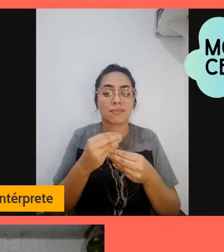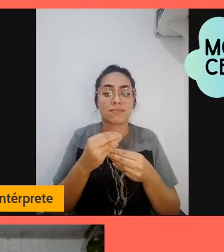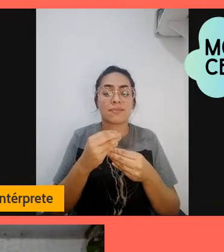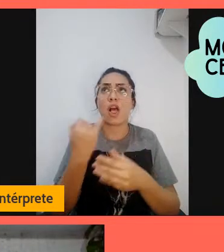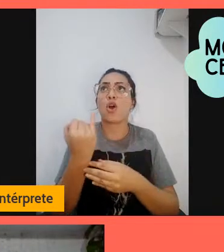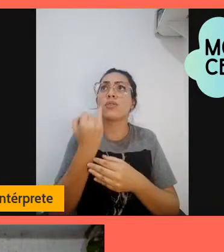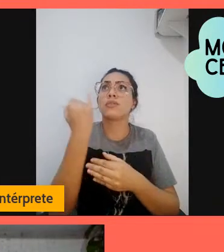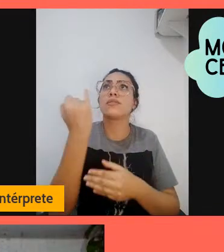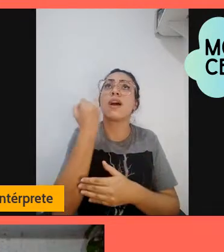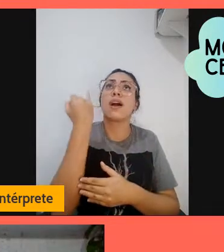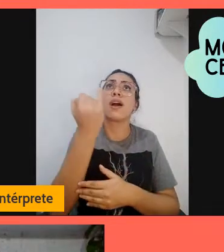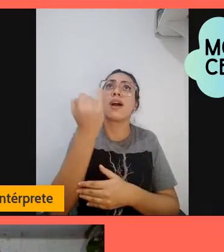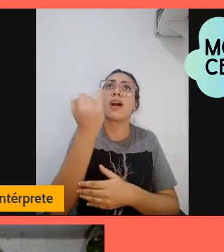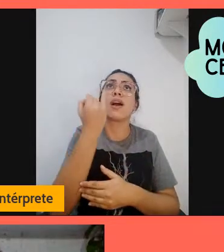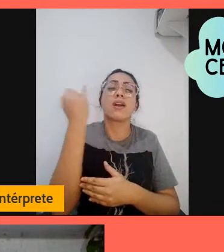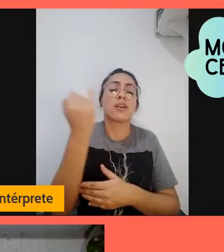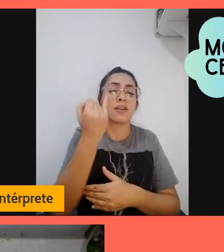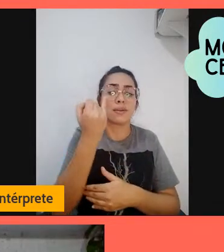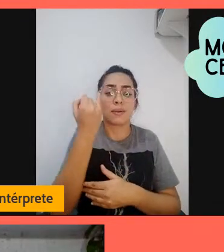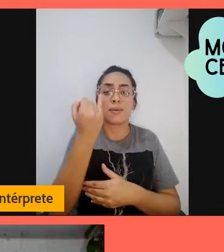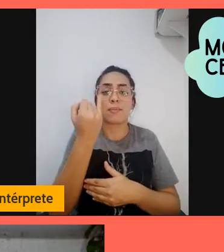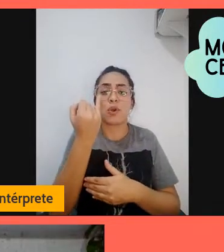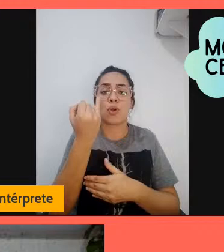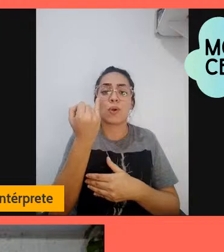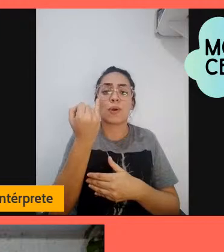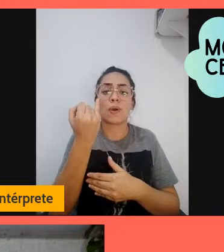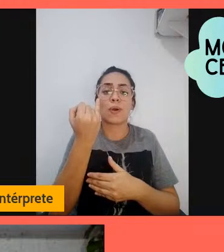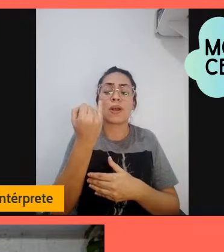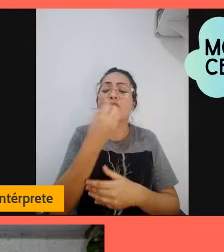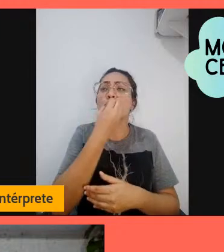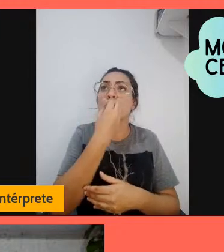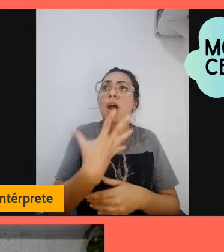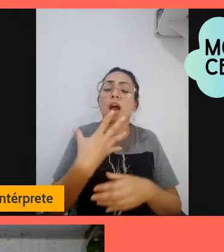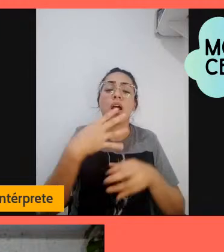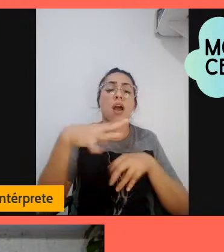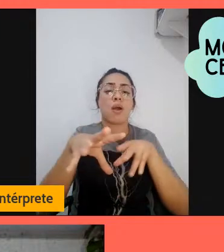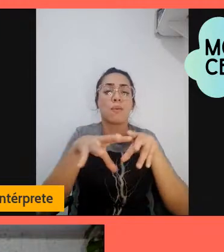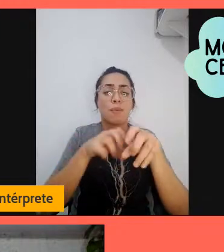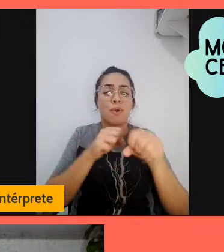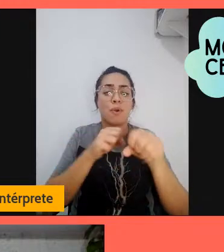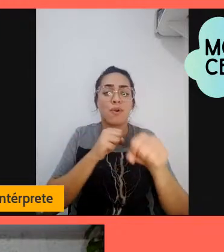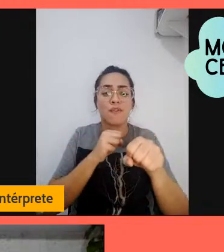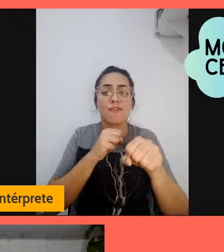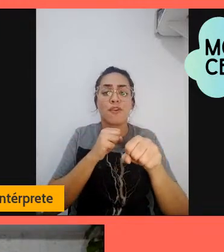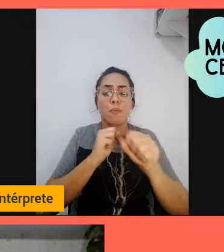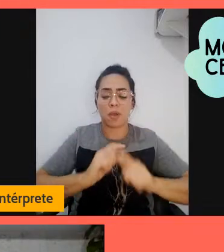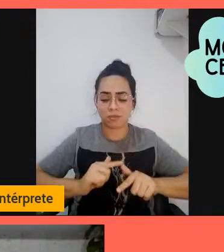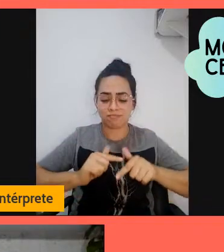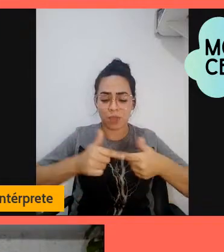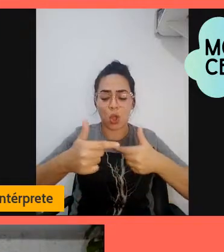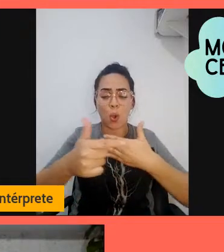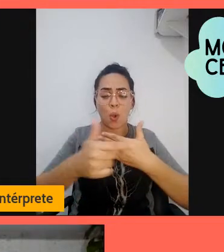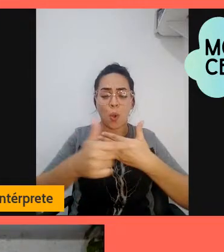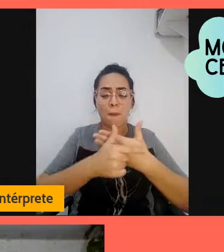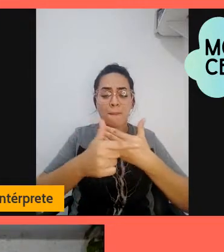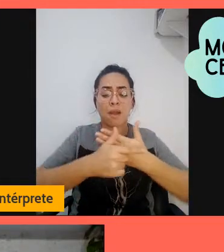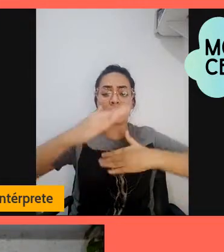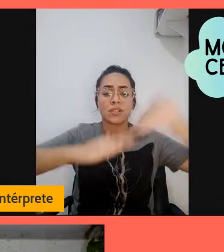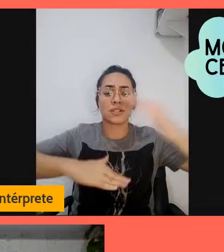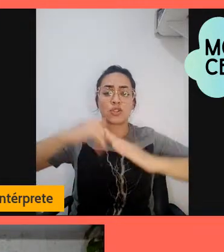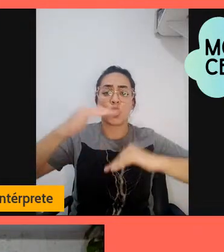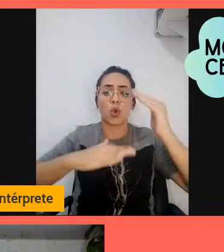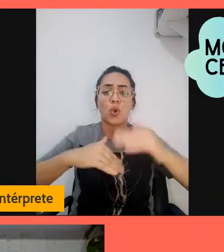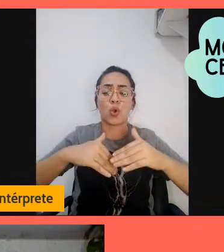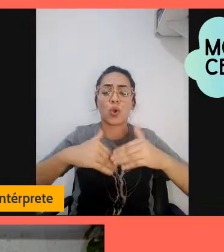importantes, né, para uma boa formação e um exercício profissional, os alunos se